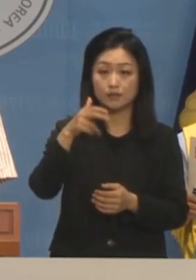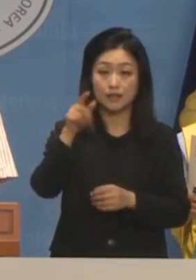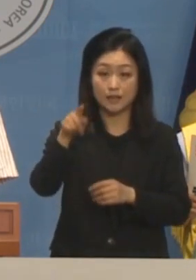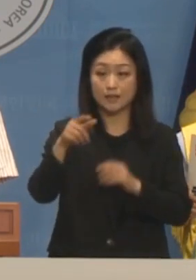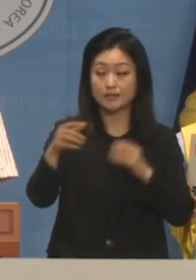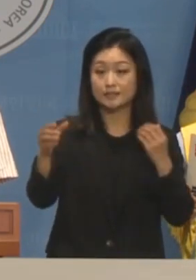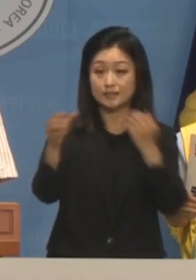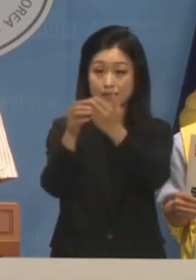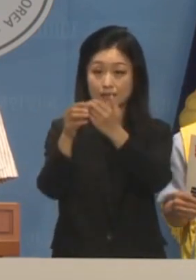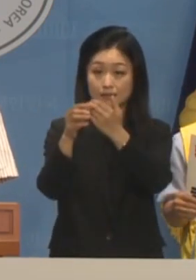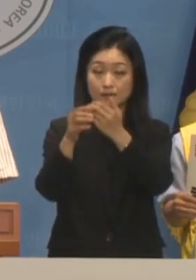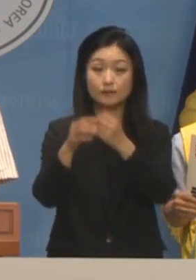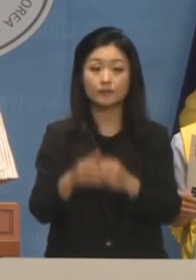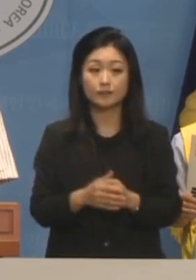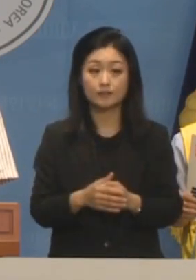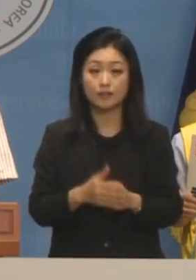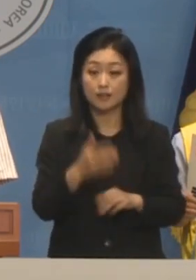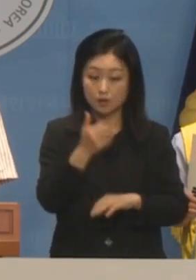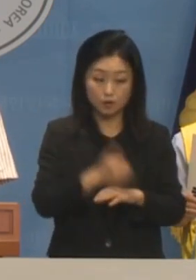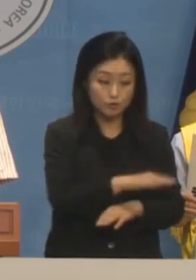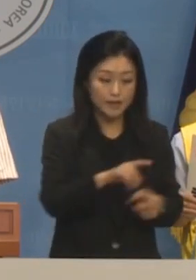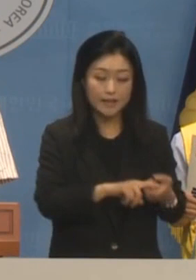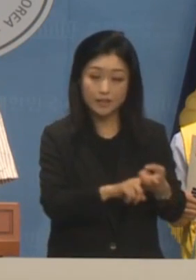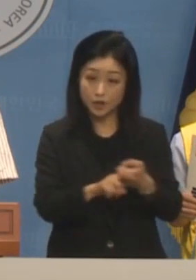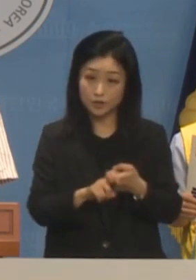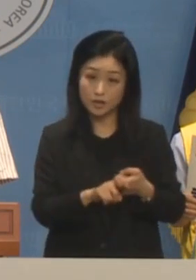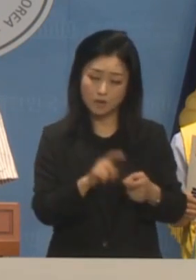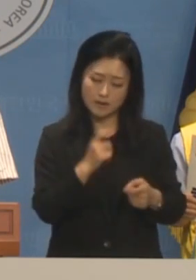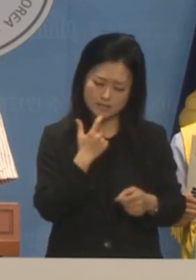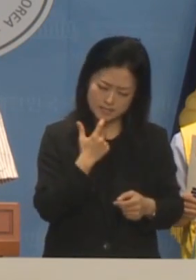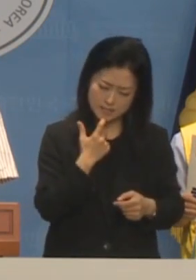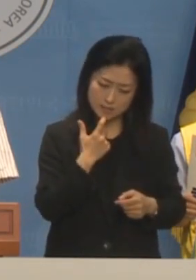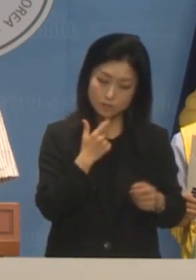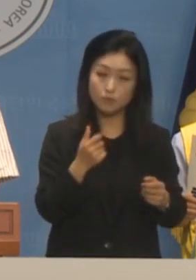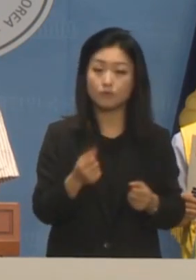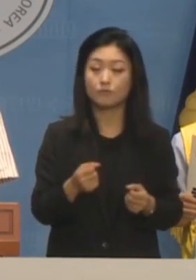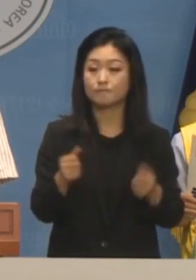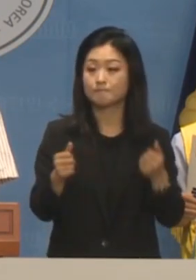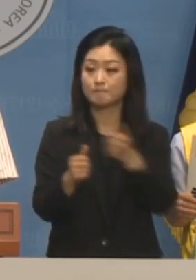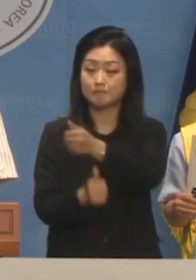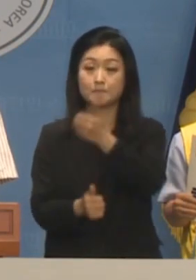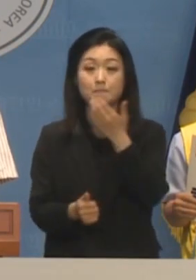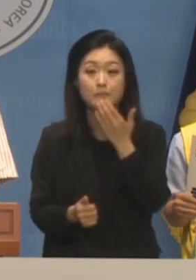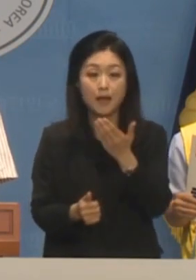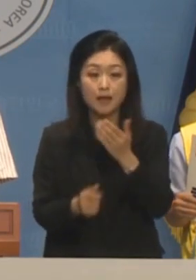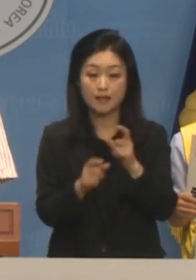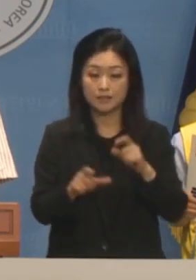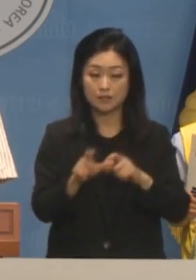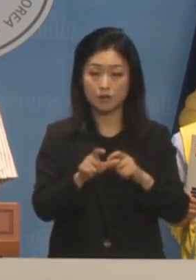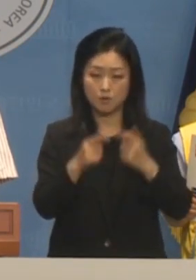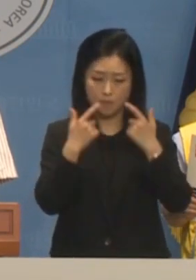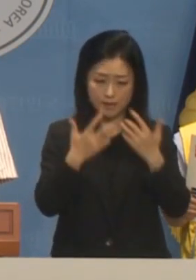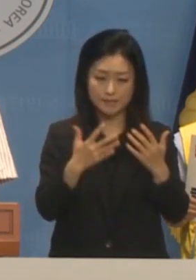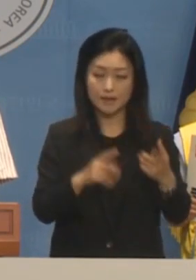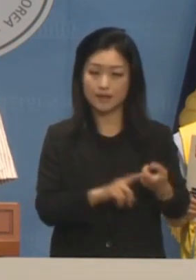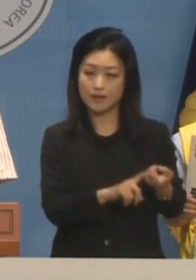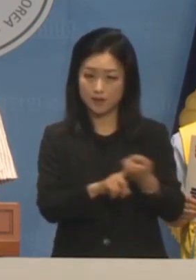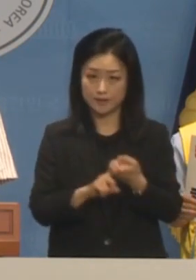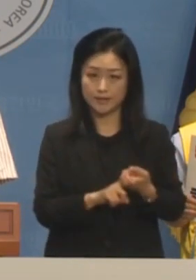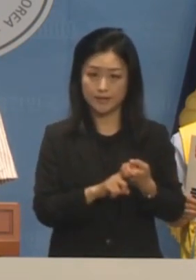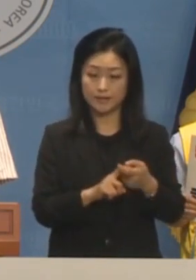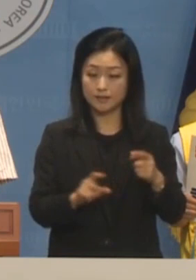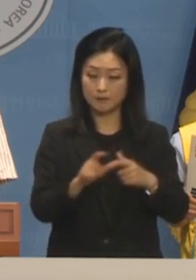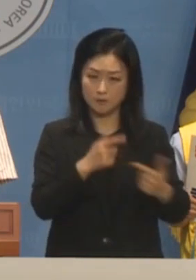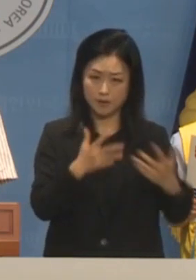방법은 결국 연대와 끈기입니다. 더 강하게 연대하고